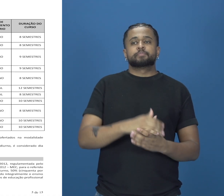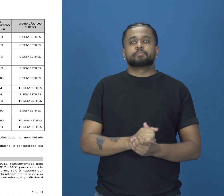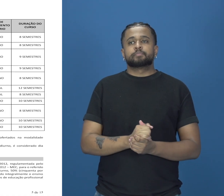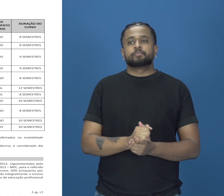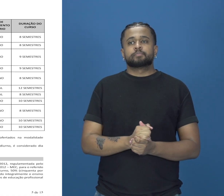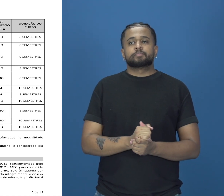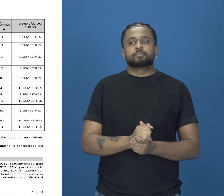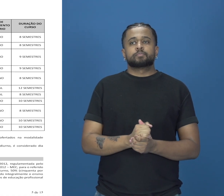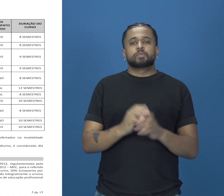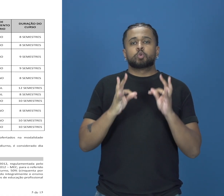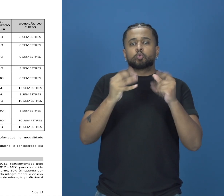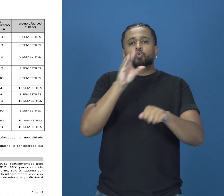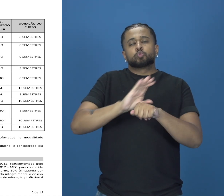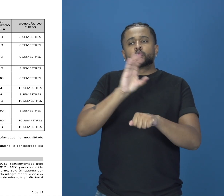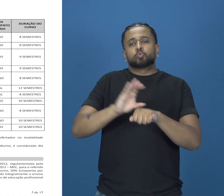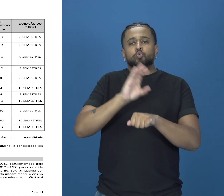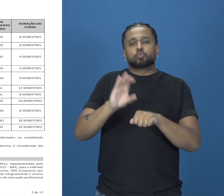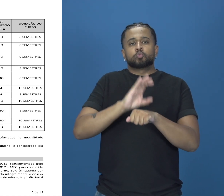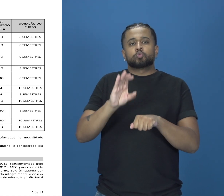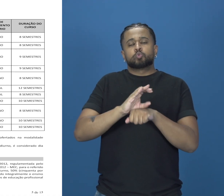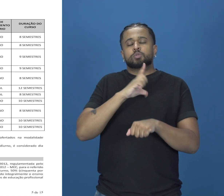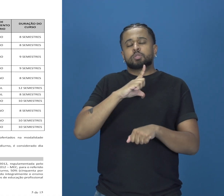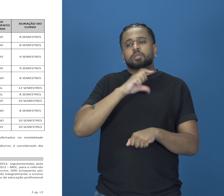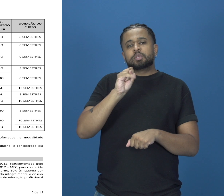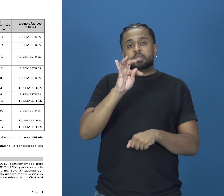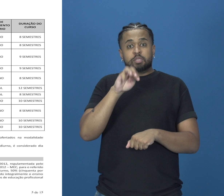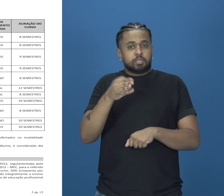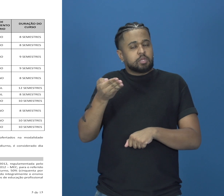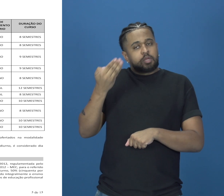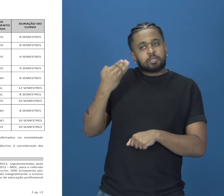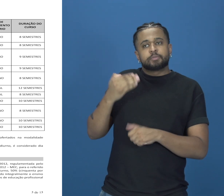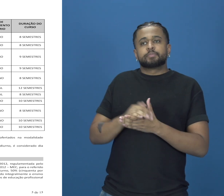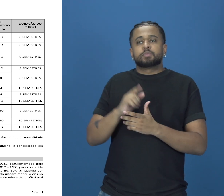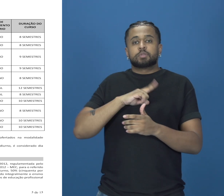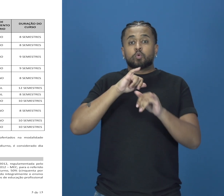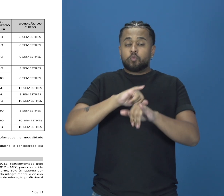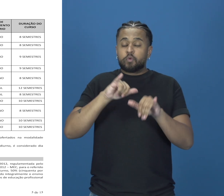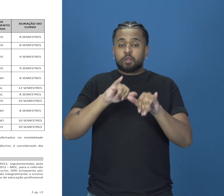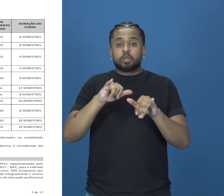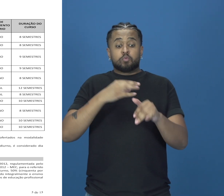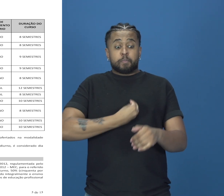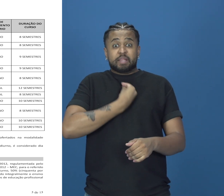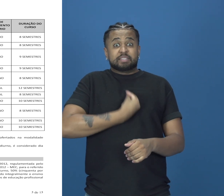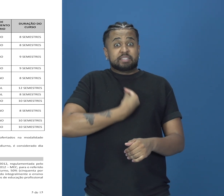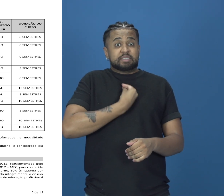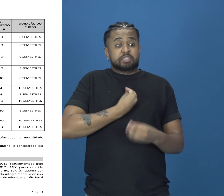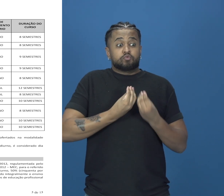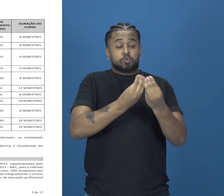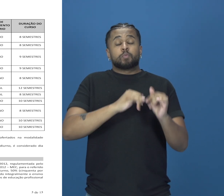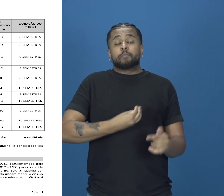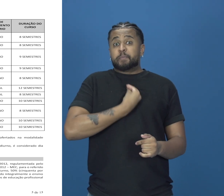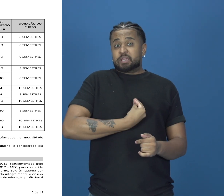5.3. Todos os cursos elencados no item anterior serão ofertados na modalidade presencial